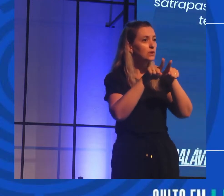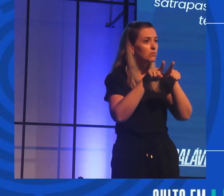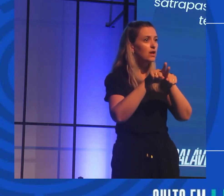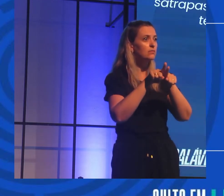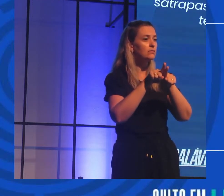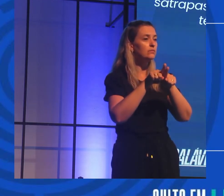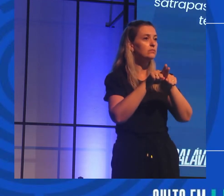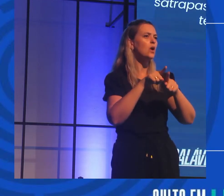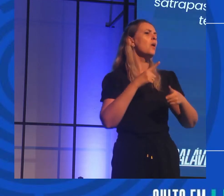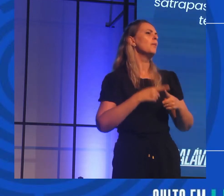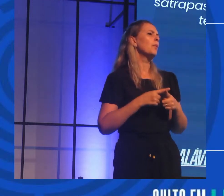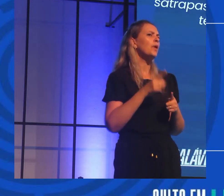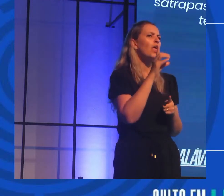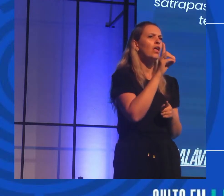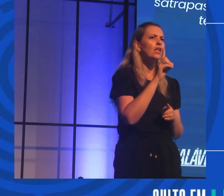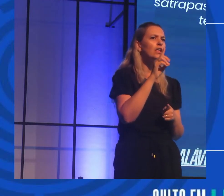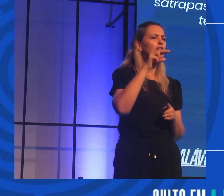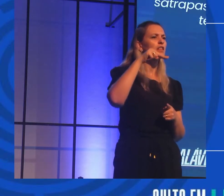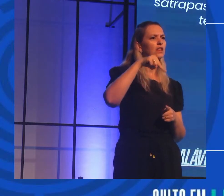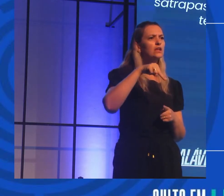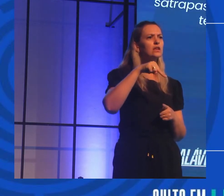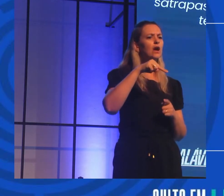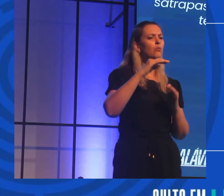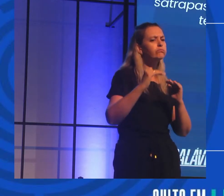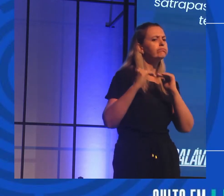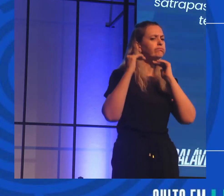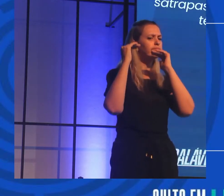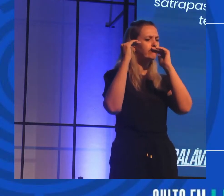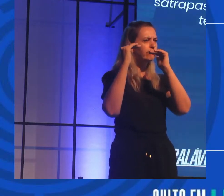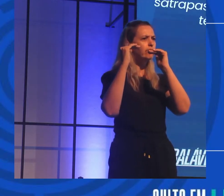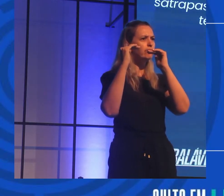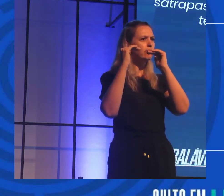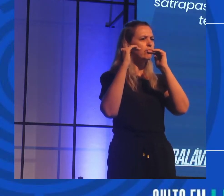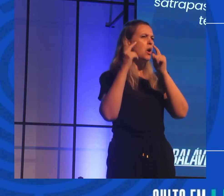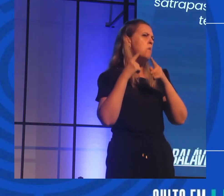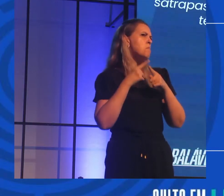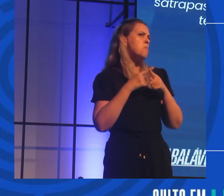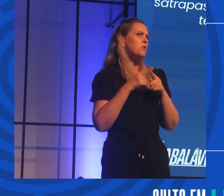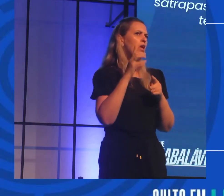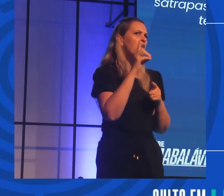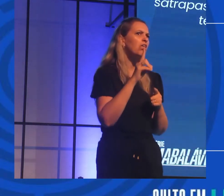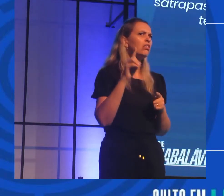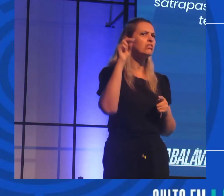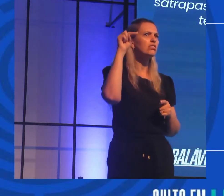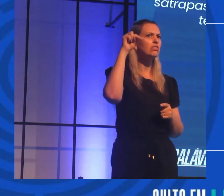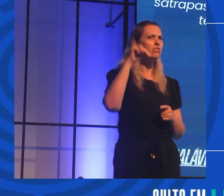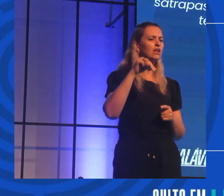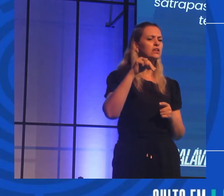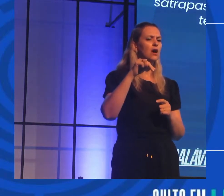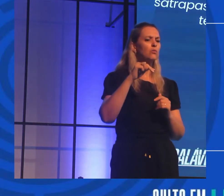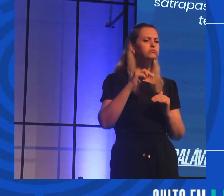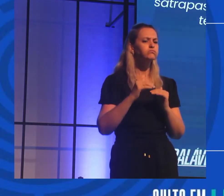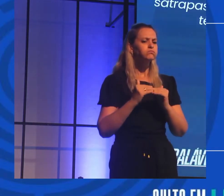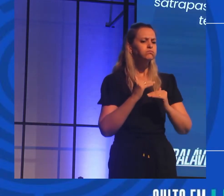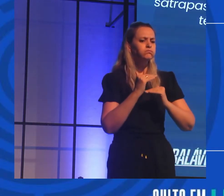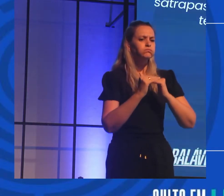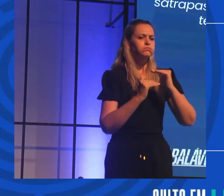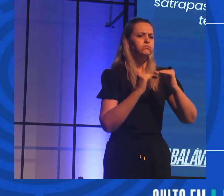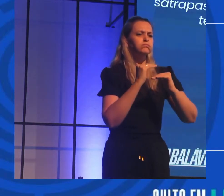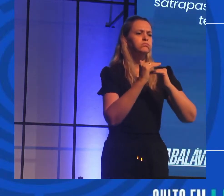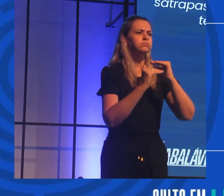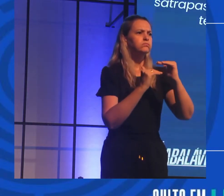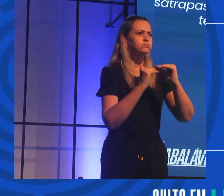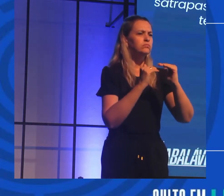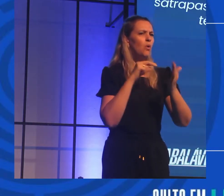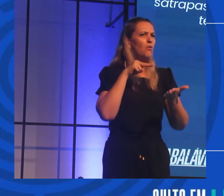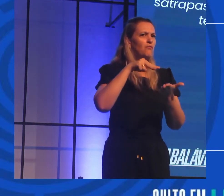Daniel permaneceu? Por que Daniel prosperou? Por que Daniel avançou? Por que Daniel não apenas se manteve, mas